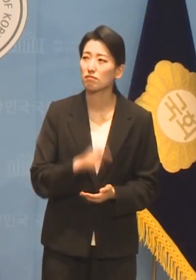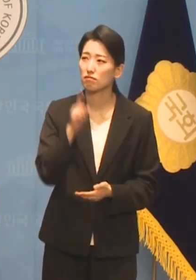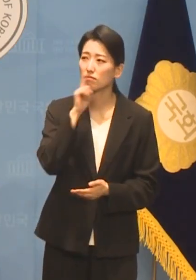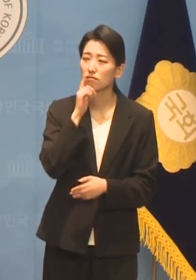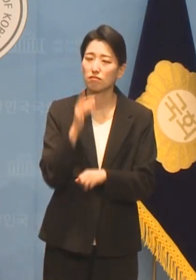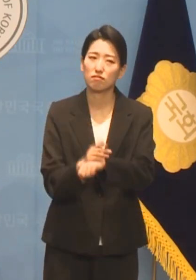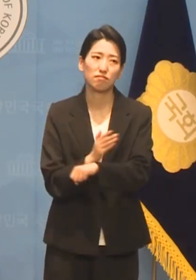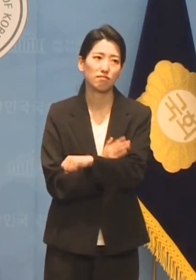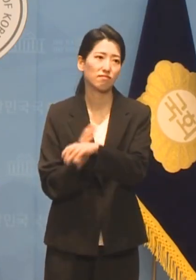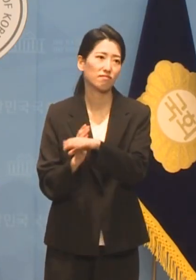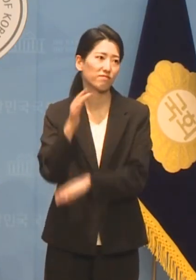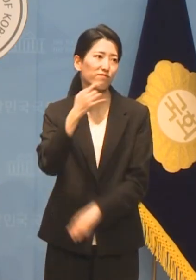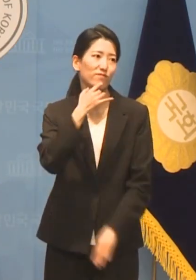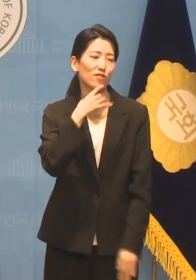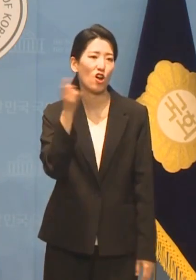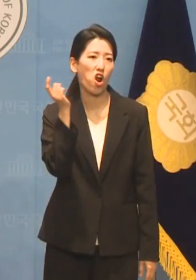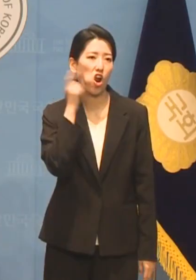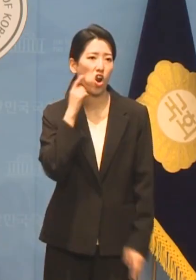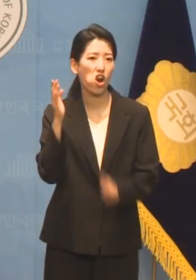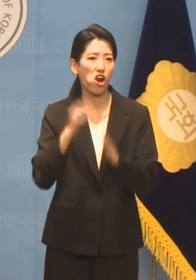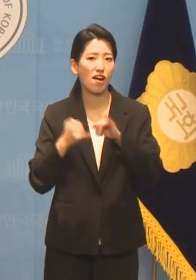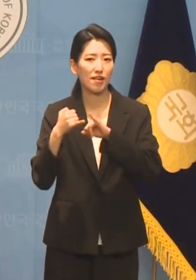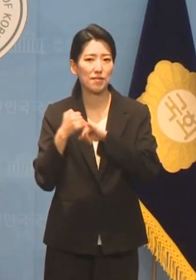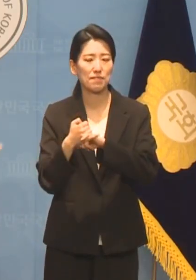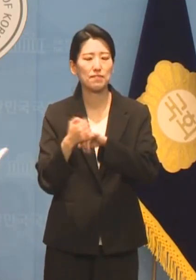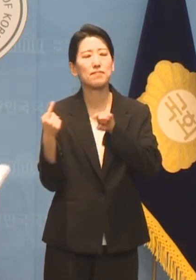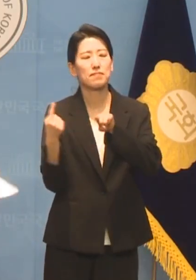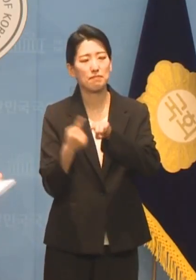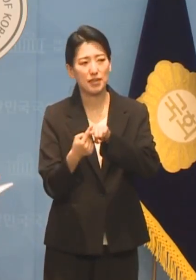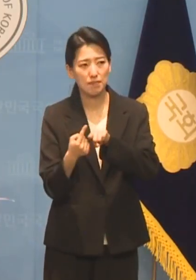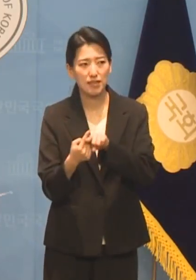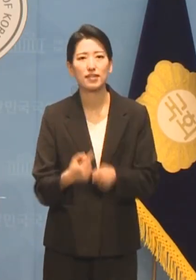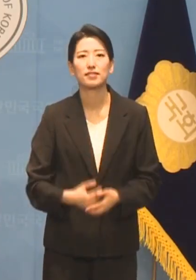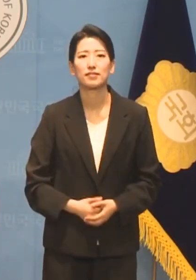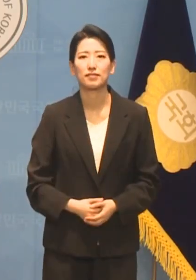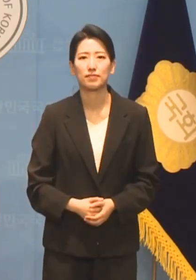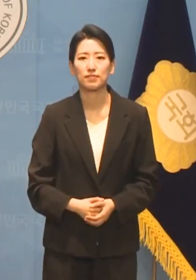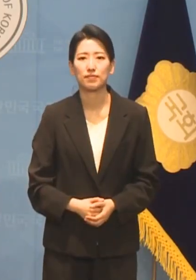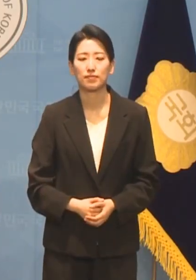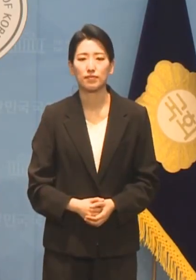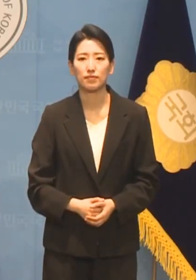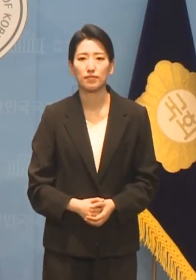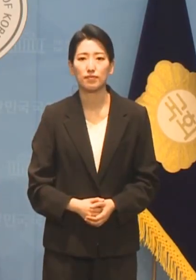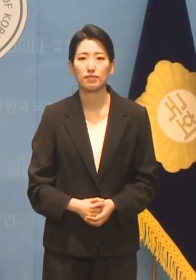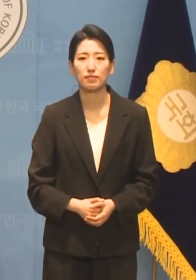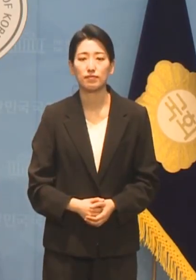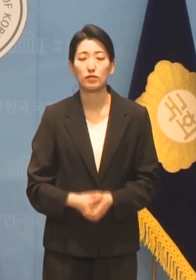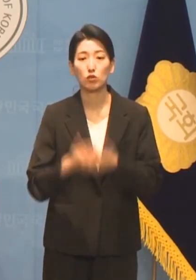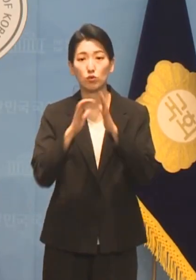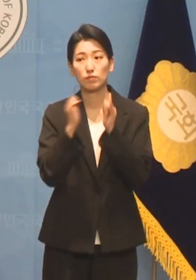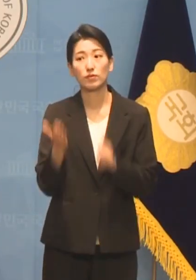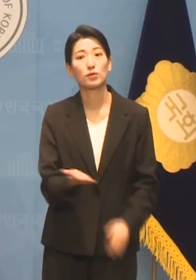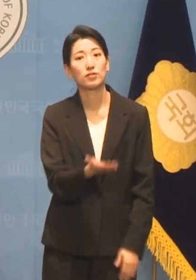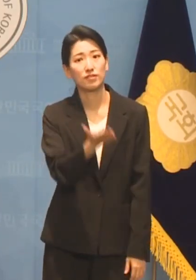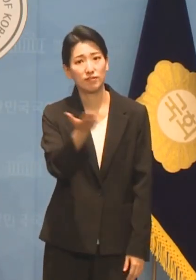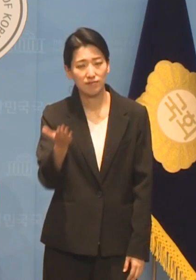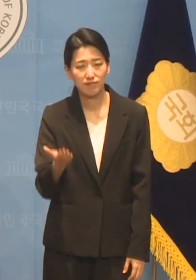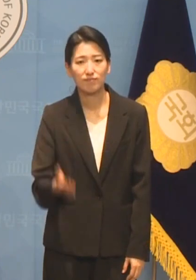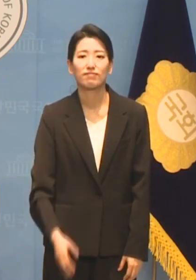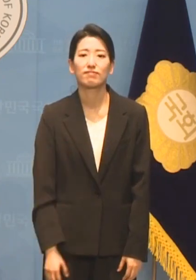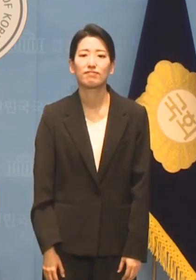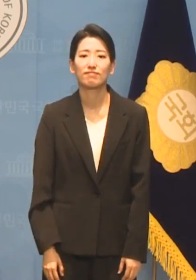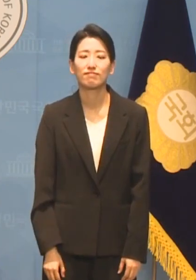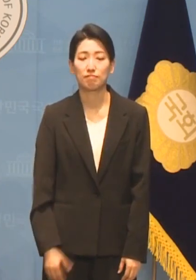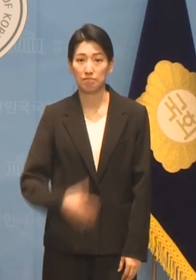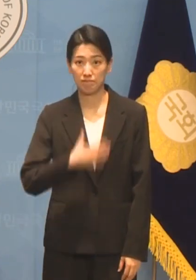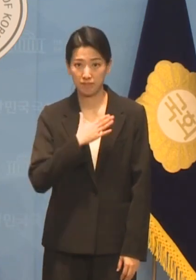하는 그런 거짓말 공약으로밖에 읽혀지지 않습니다. 존경하는 국민 여러분,